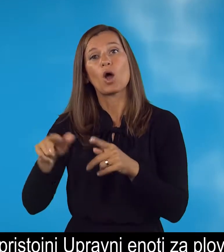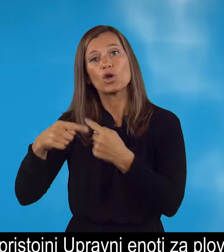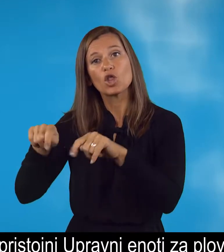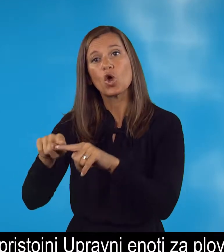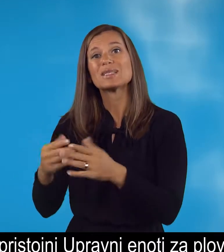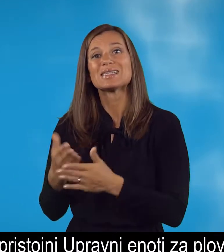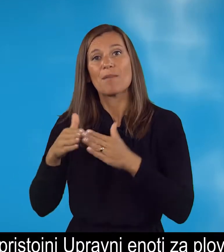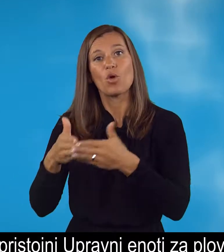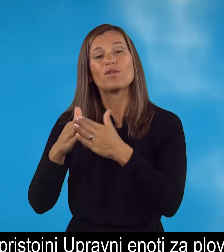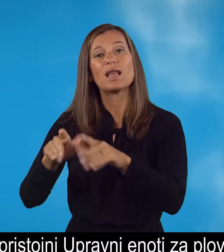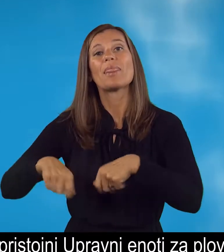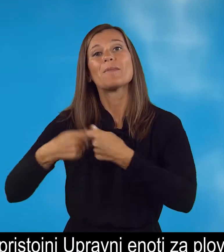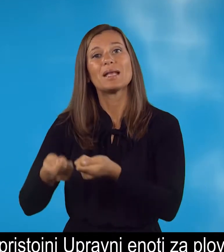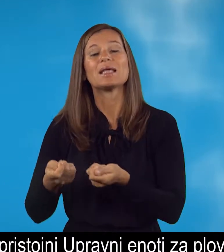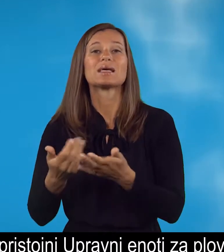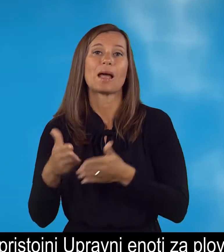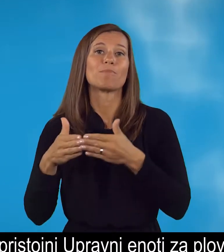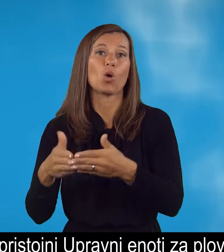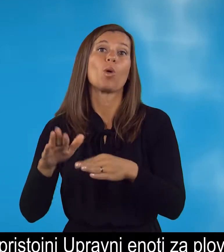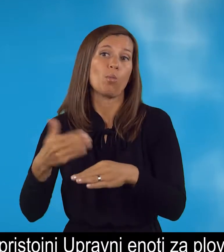plovila, namenjena plovbi po celinskih vodah.